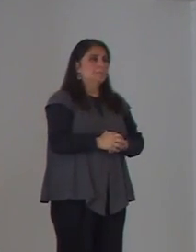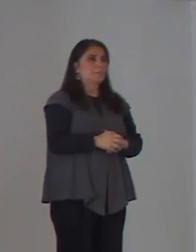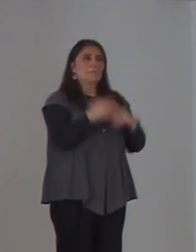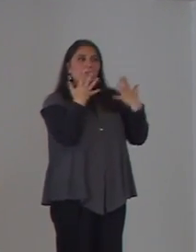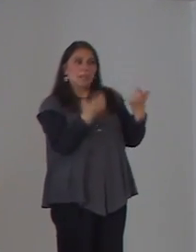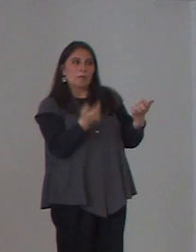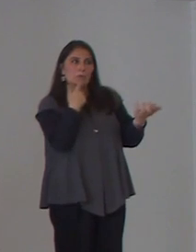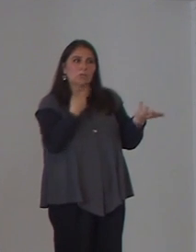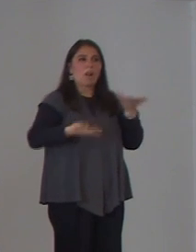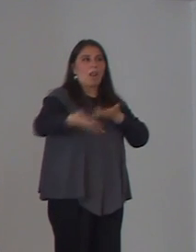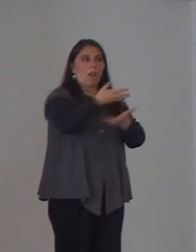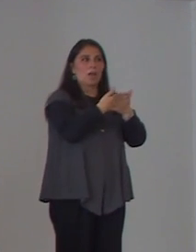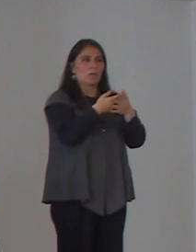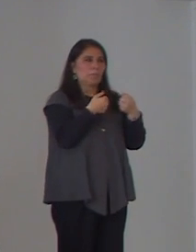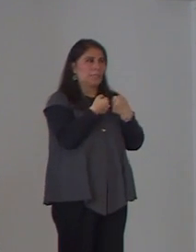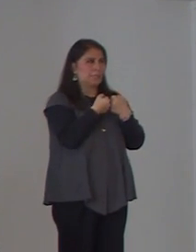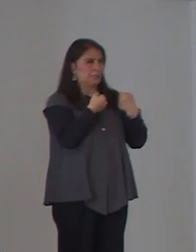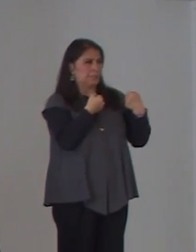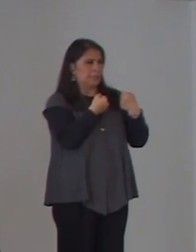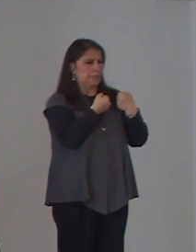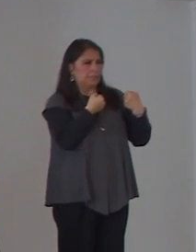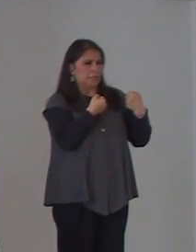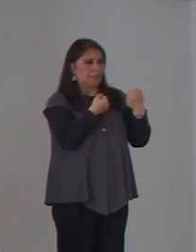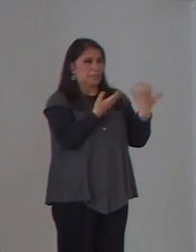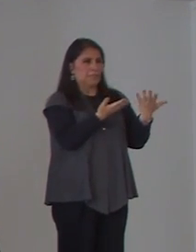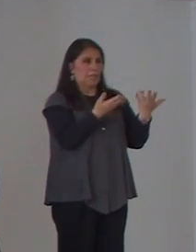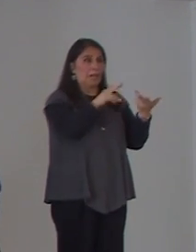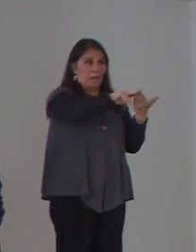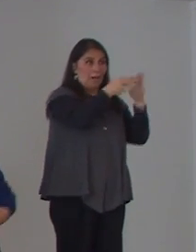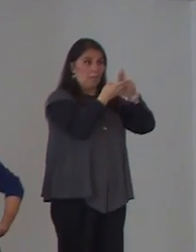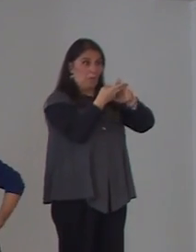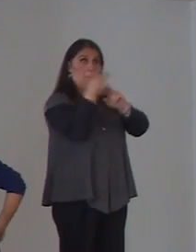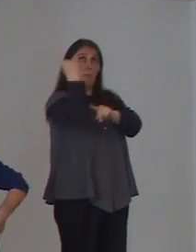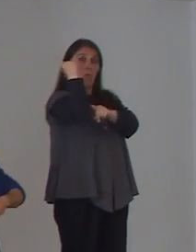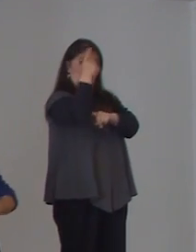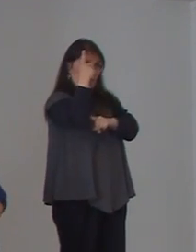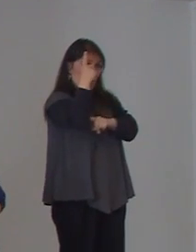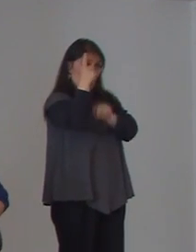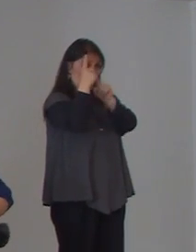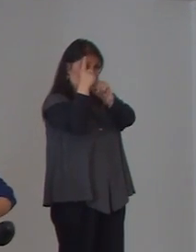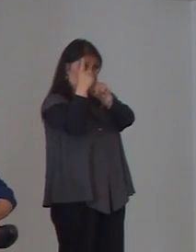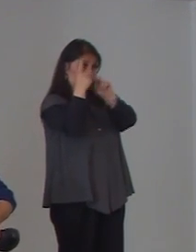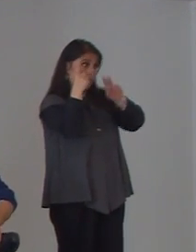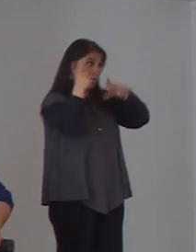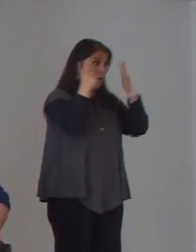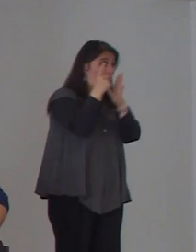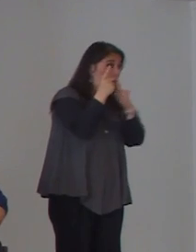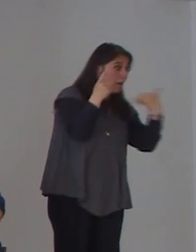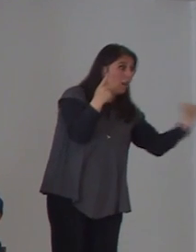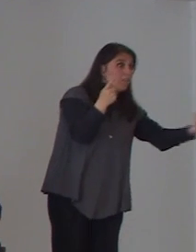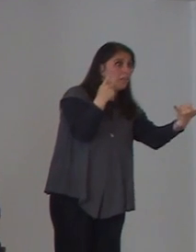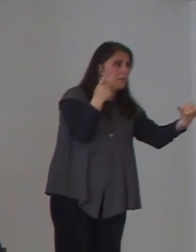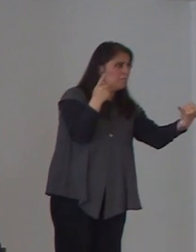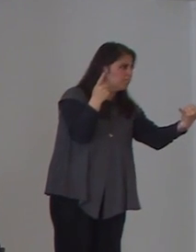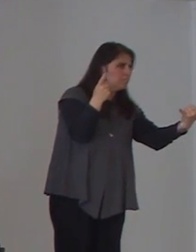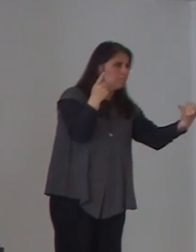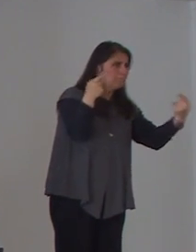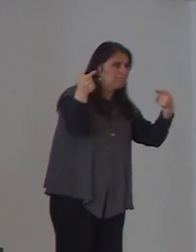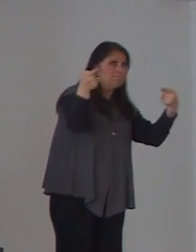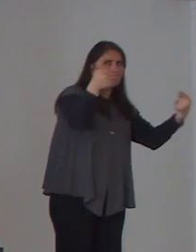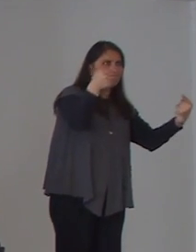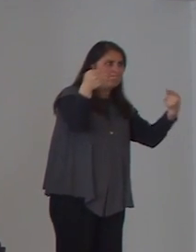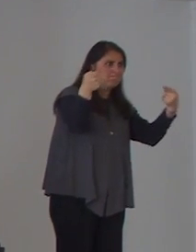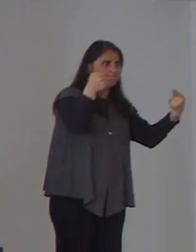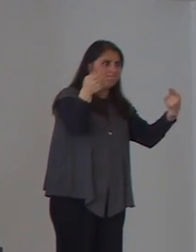son esas tensiones que encontramos frente a lo que nos plantean las políticas y a esas realidades donde están los niños y